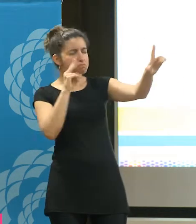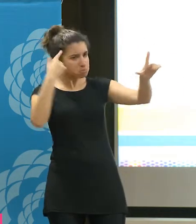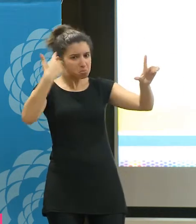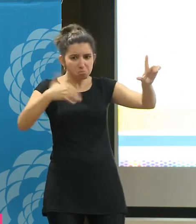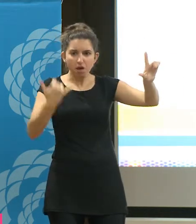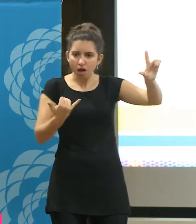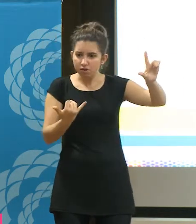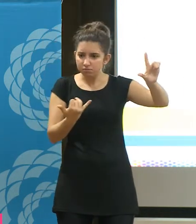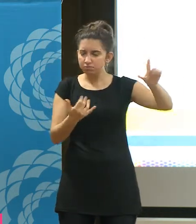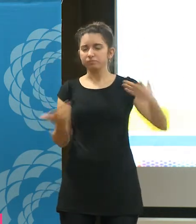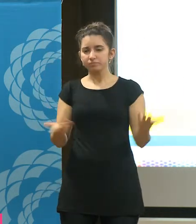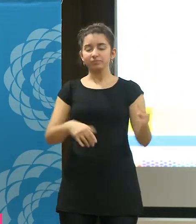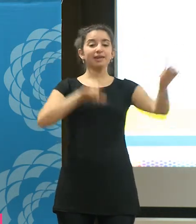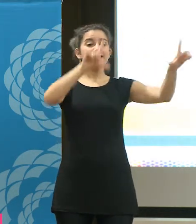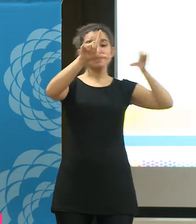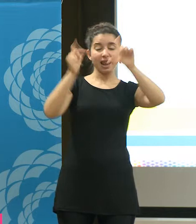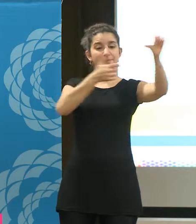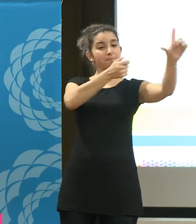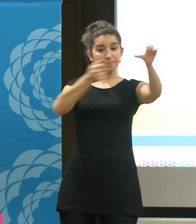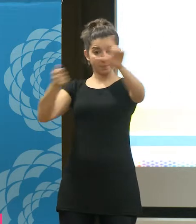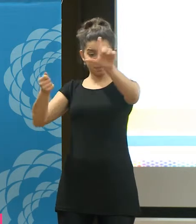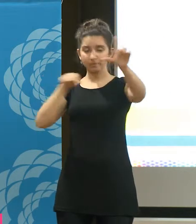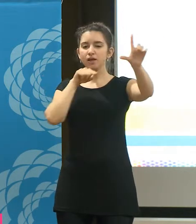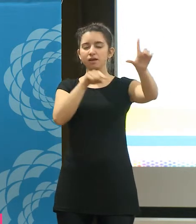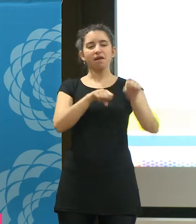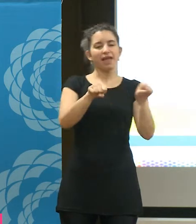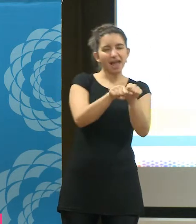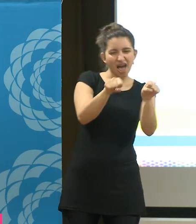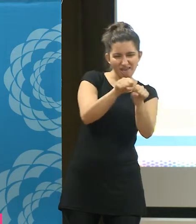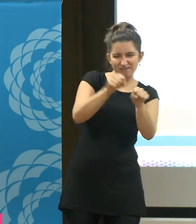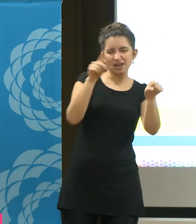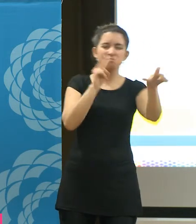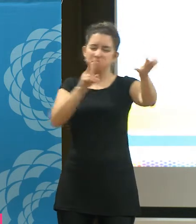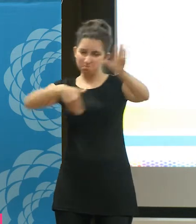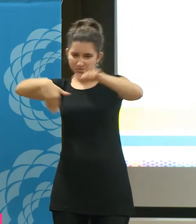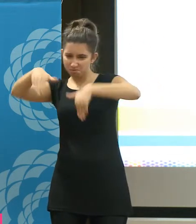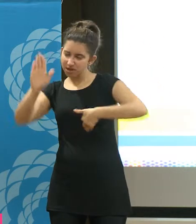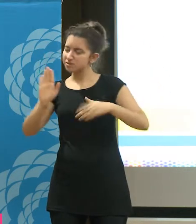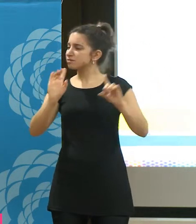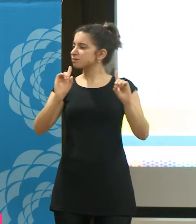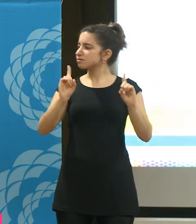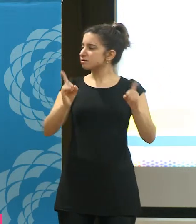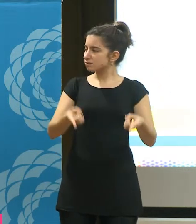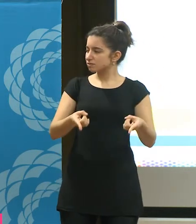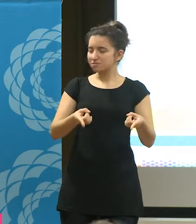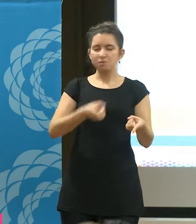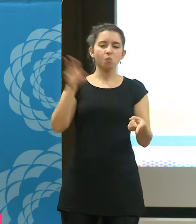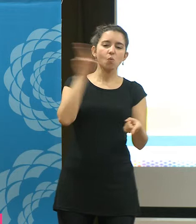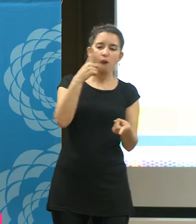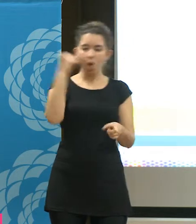canales, la preferencia se concentra en señales de cable, pero también con una gran dispersión y diferencias significativas según el